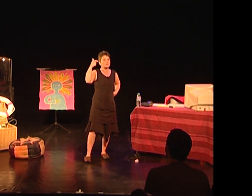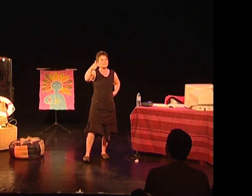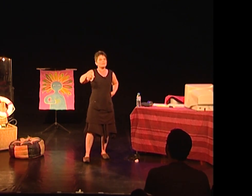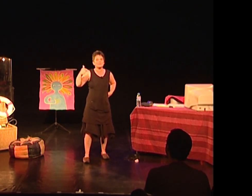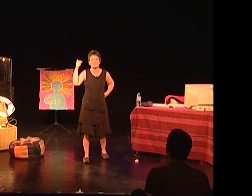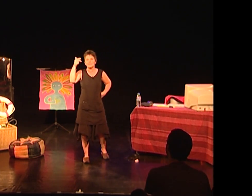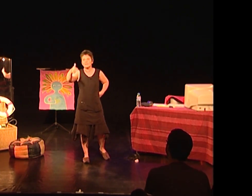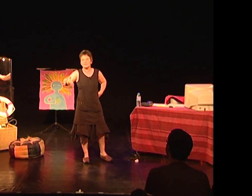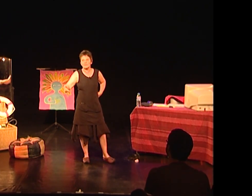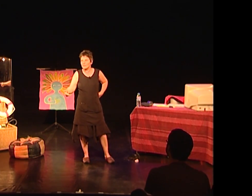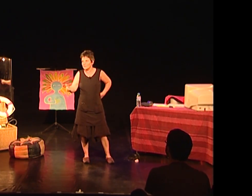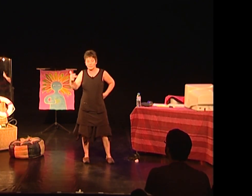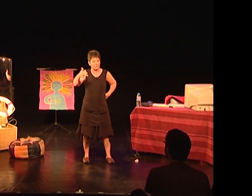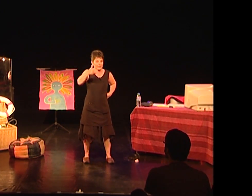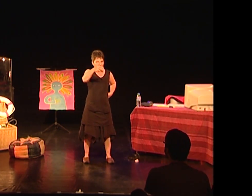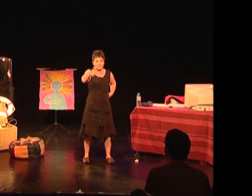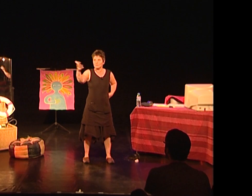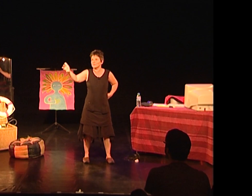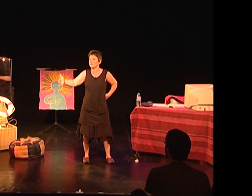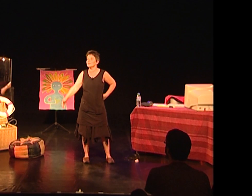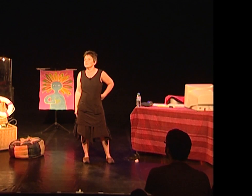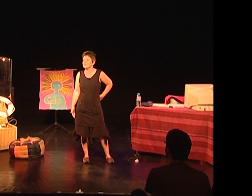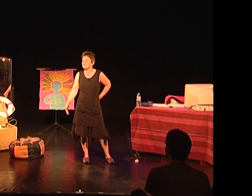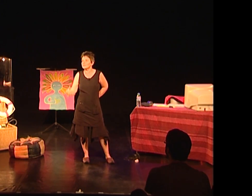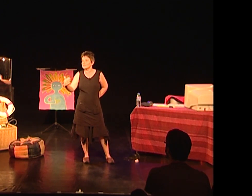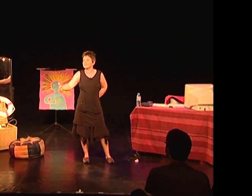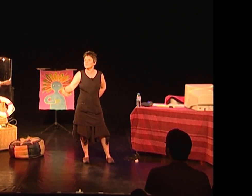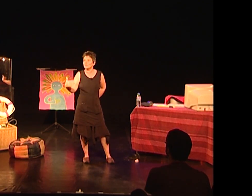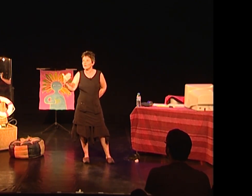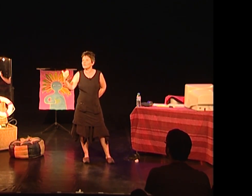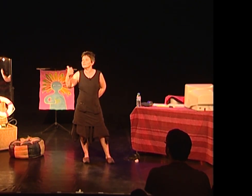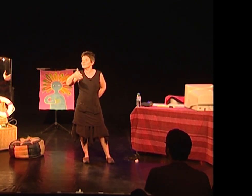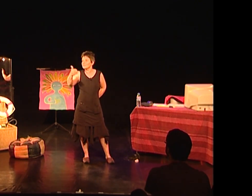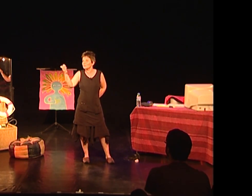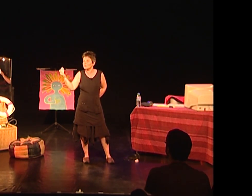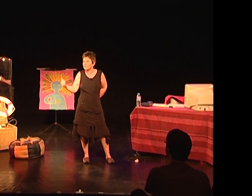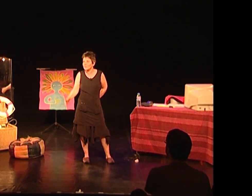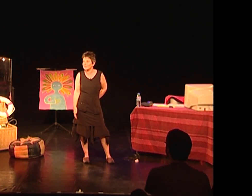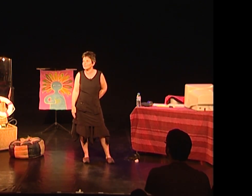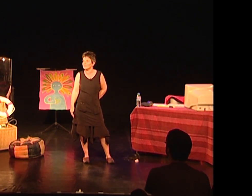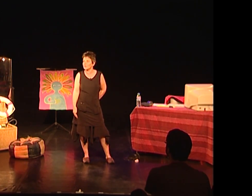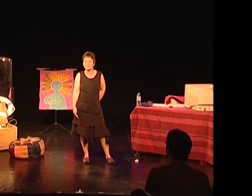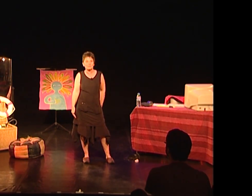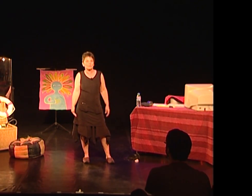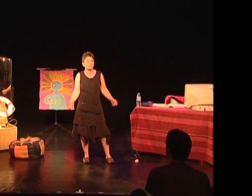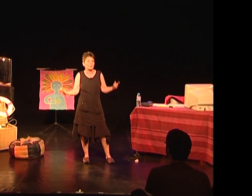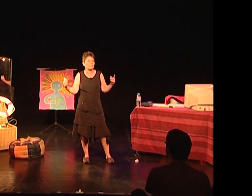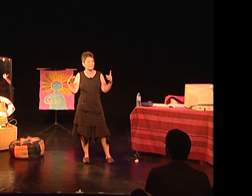des épiciers, des syndicalistes là, qui signeraient, enfin des entendants hein, qui signeraient, puis on n'y aurait plus besoin de